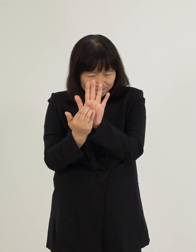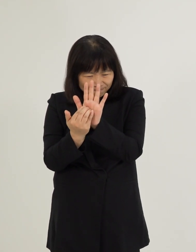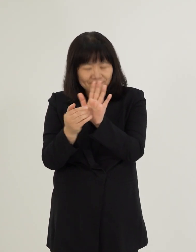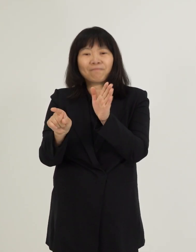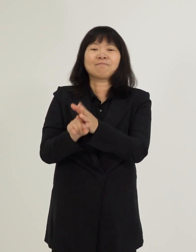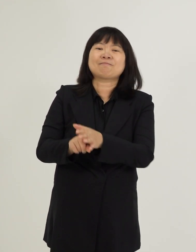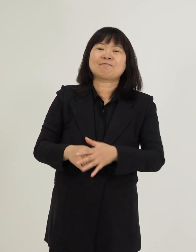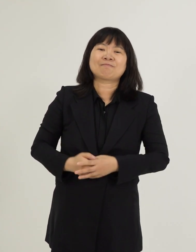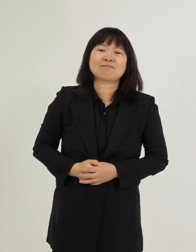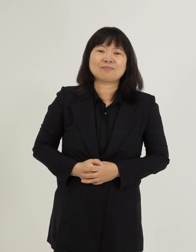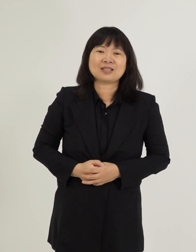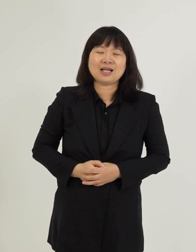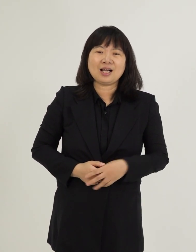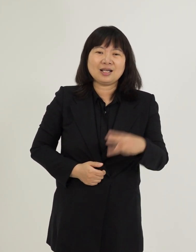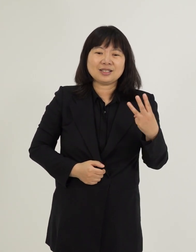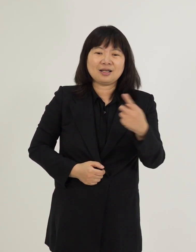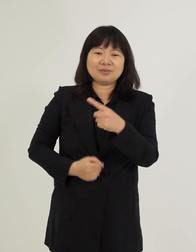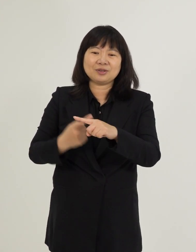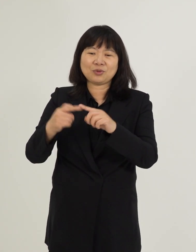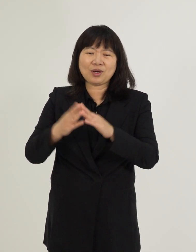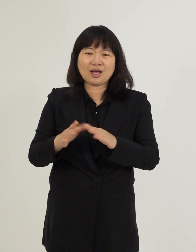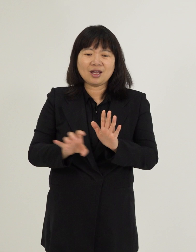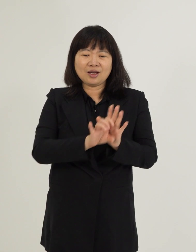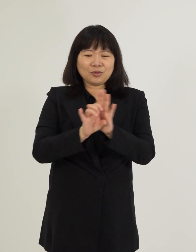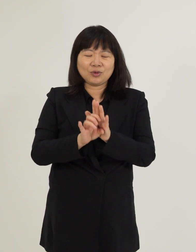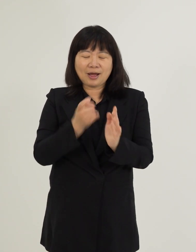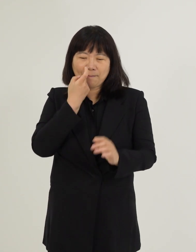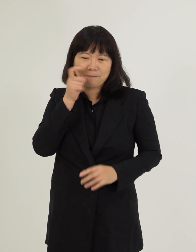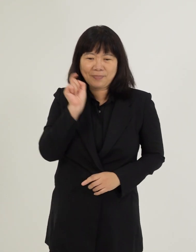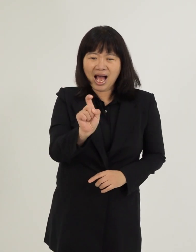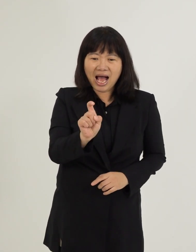이 또 3.1교회에서 코로나 확진자 나왔다.